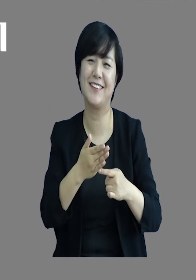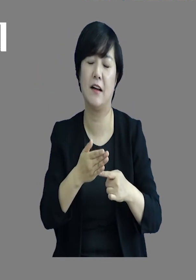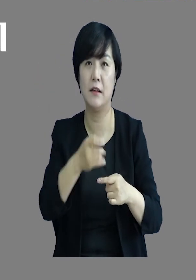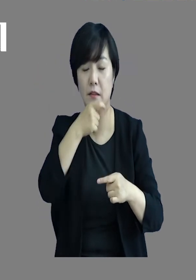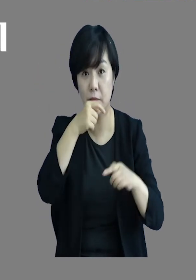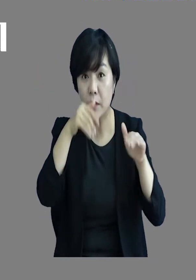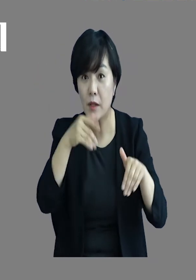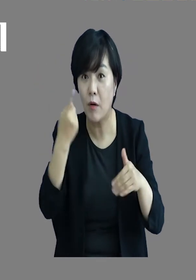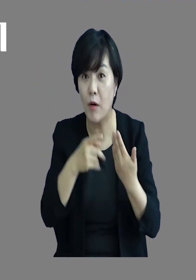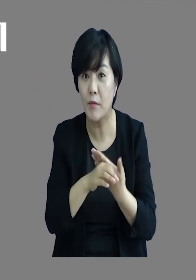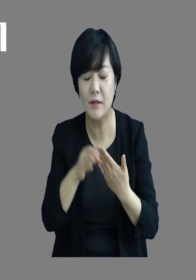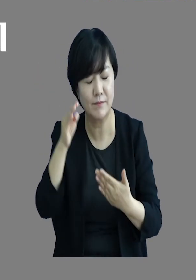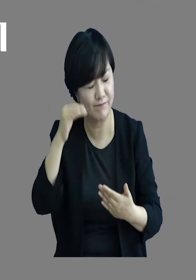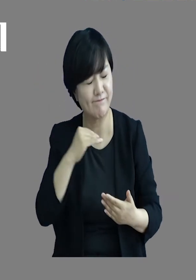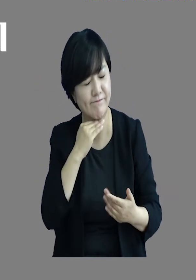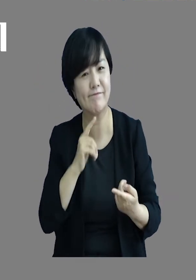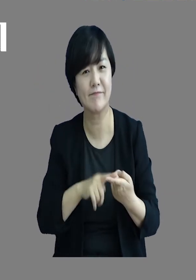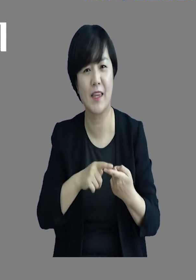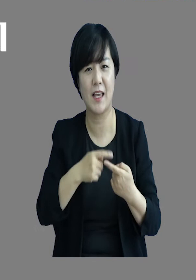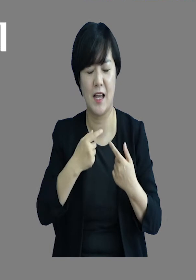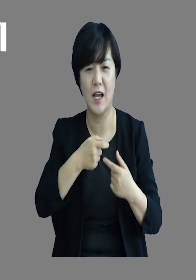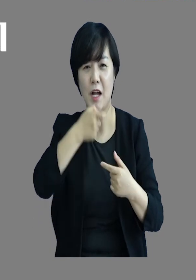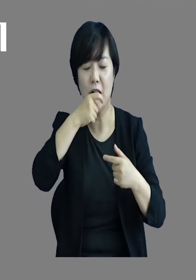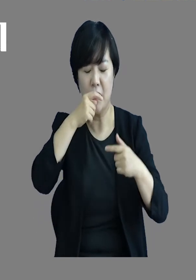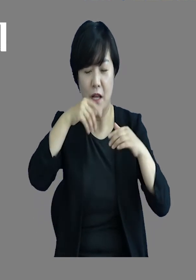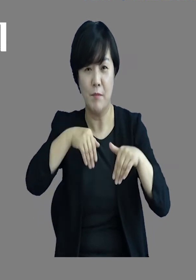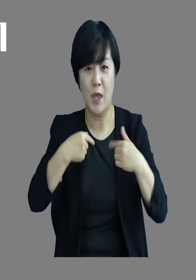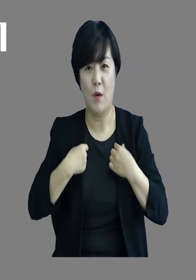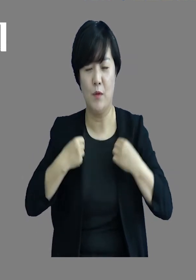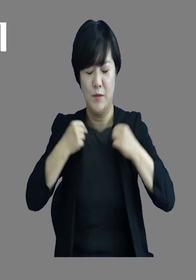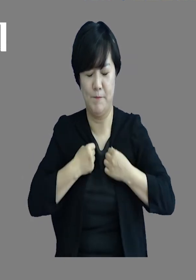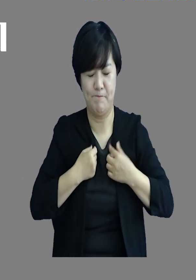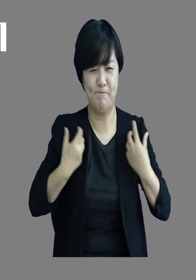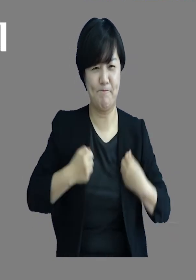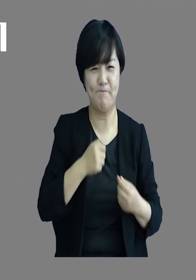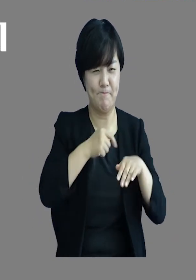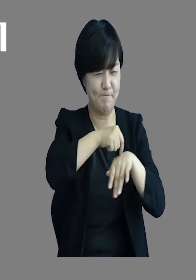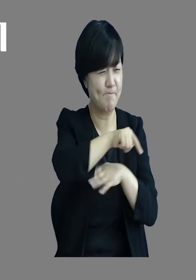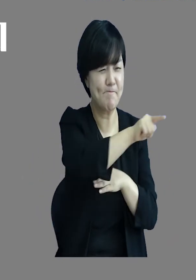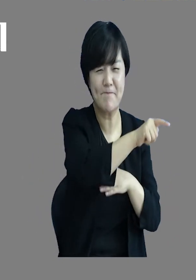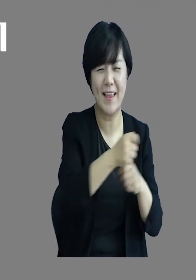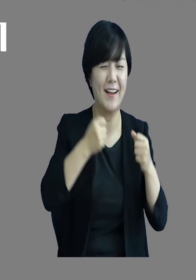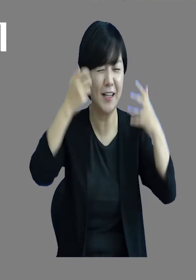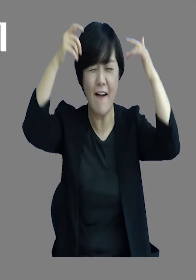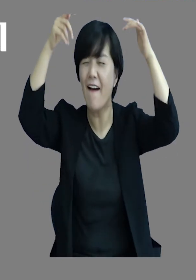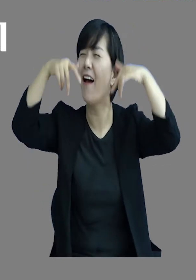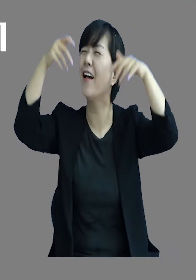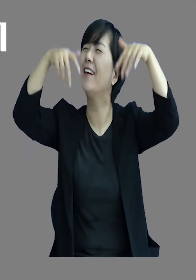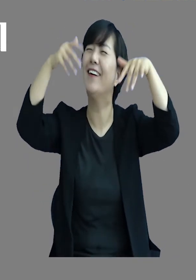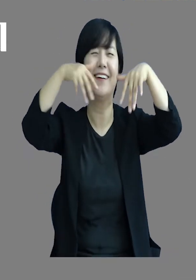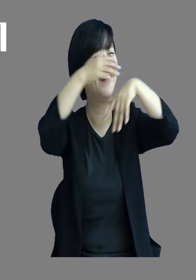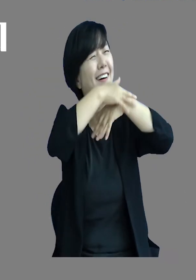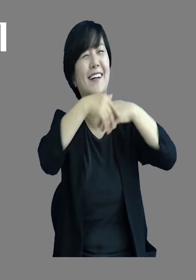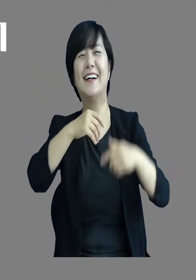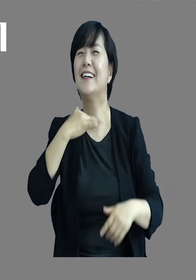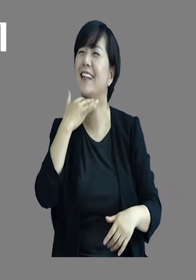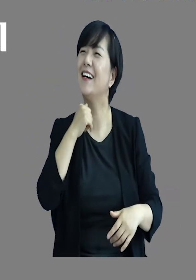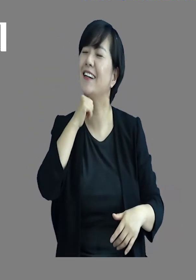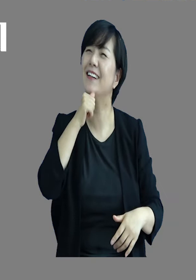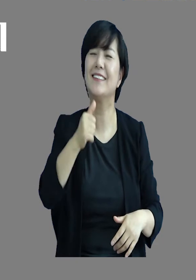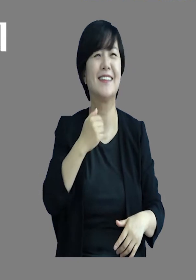비가 오면 애들이 기다렸다는 듯이 막 우비를 입고 밖에 나가요. 온몸으로 비를 맞아요. 그러면 막 이렇게 4살,